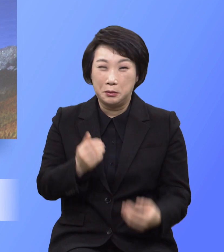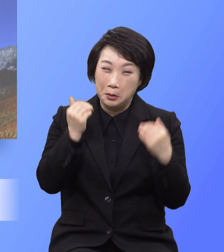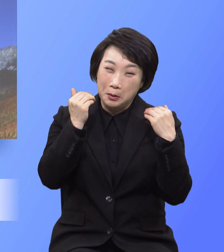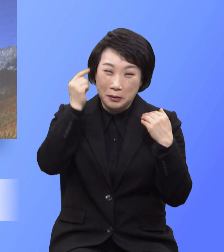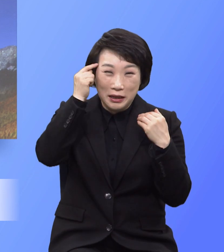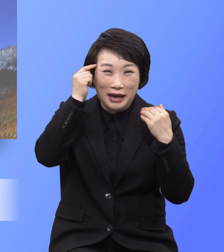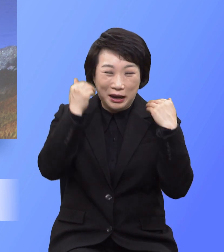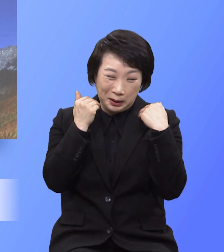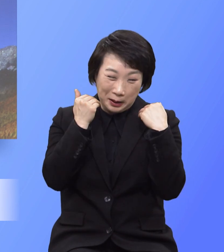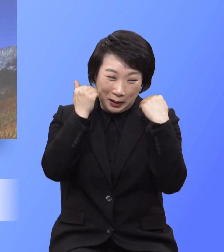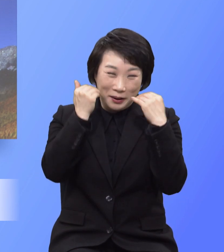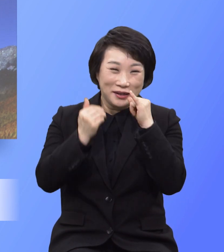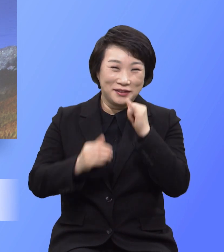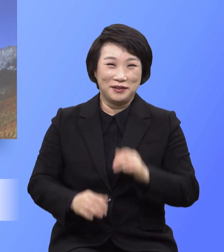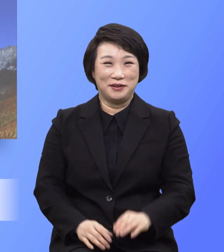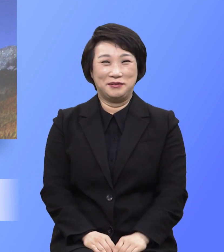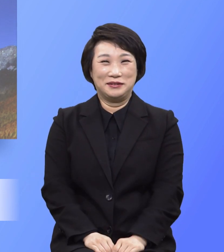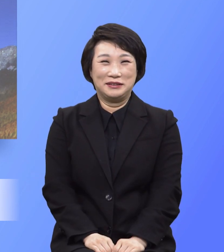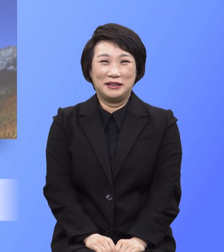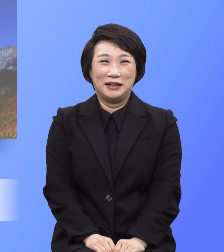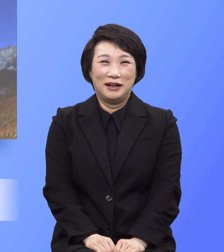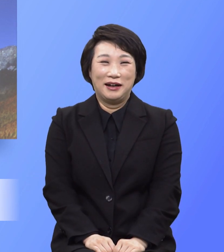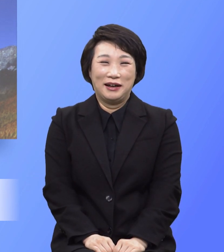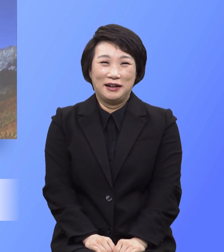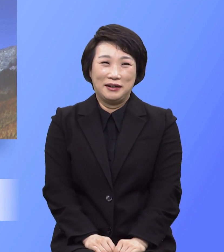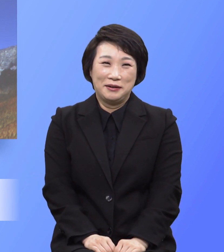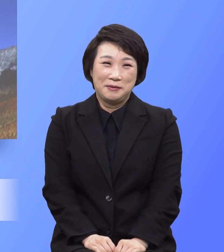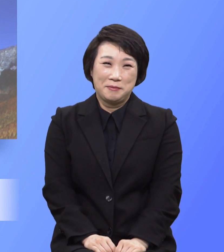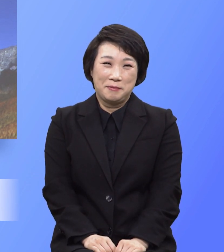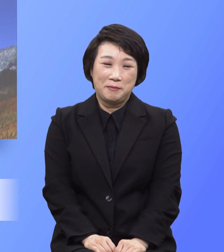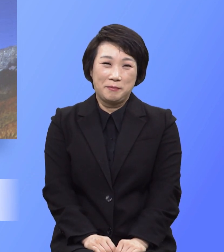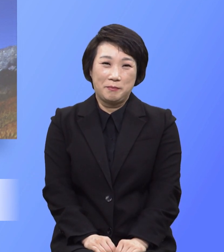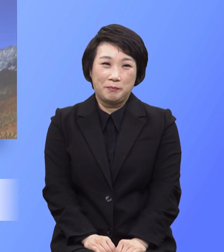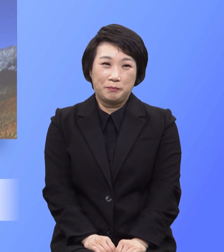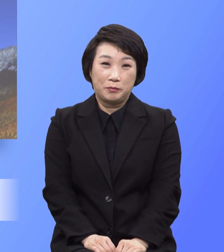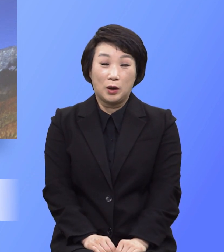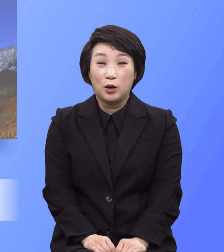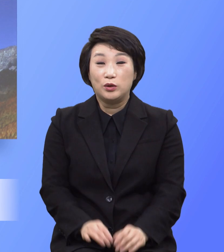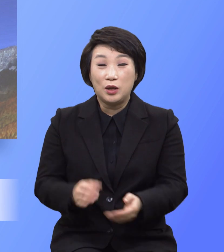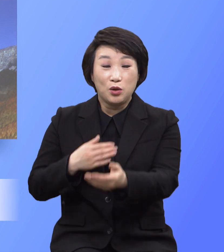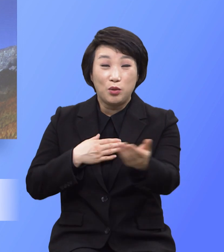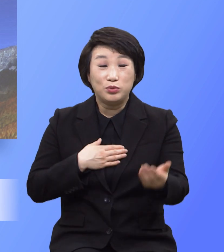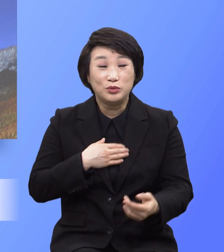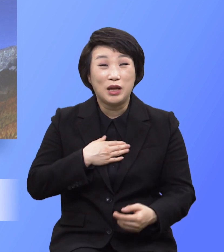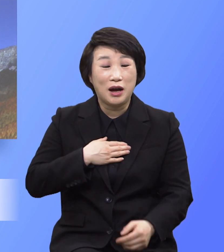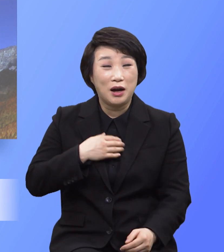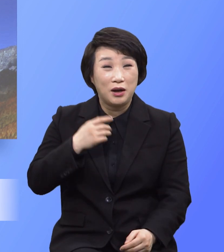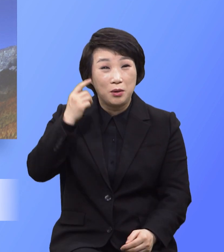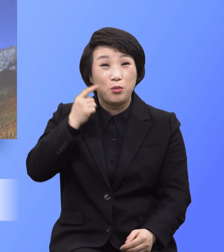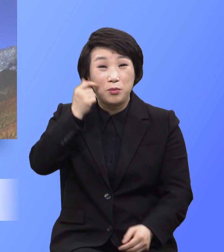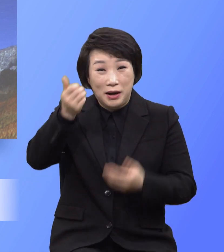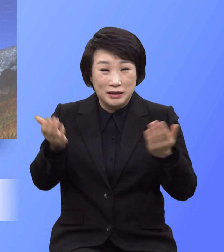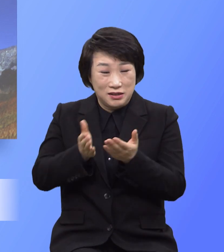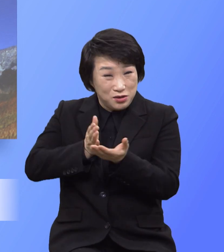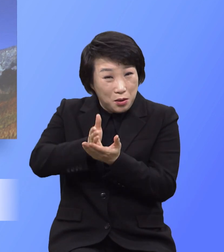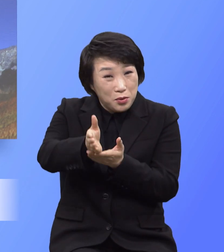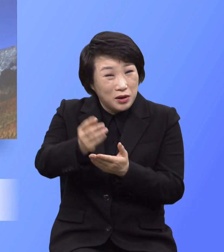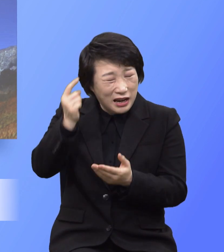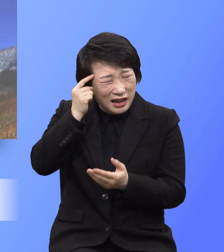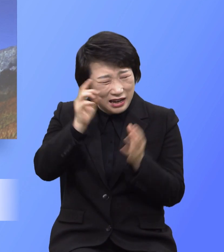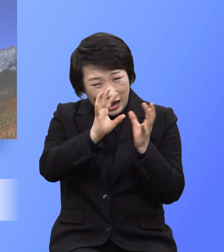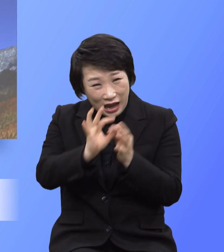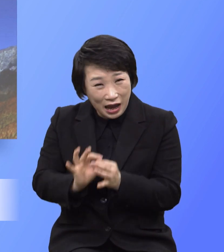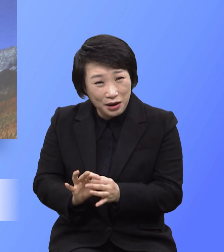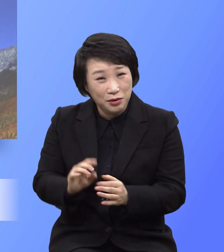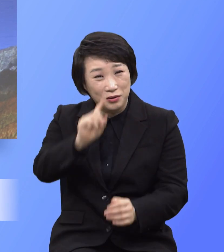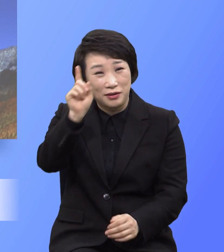그때다 요만큼 철들어. 그때다. 예. 근데 왜 이럴까 생각해 보세요. 예.